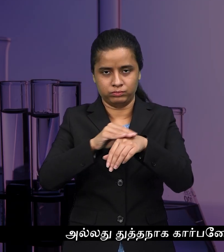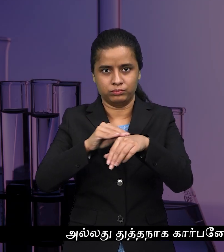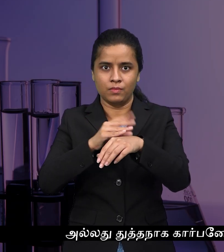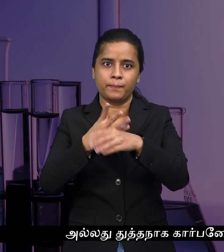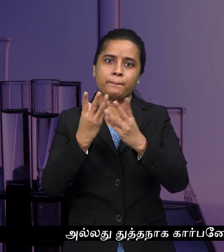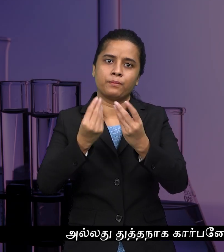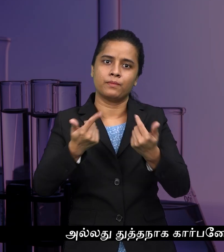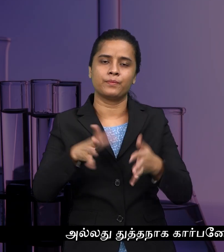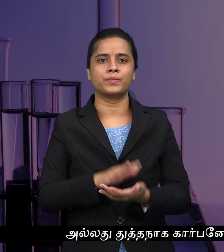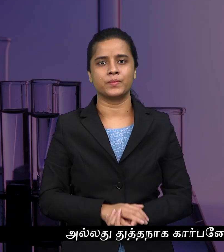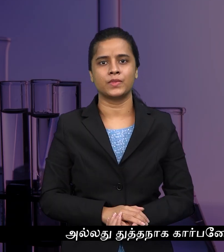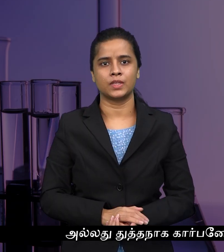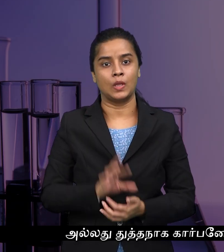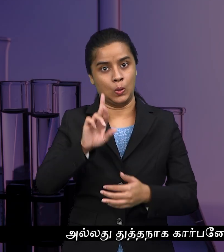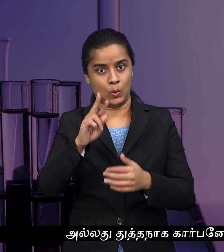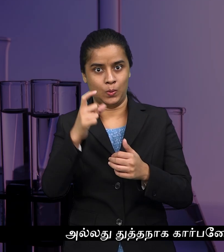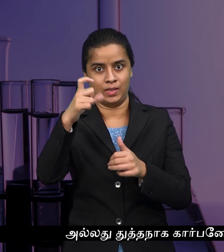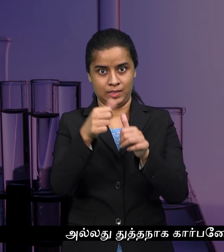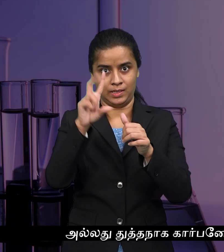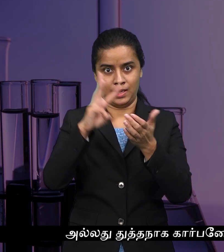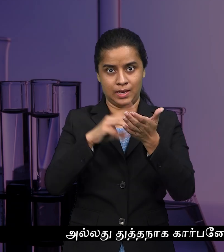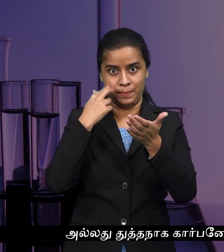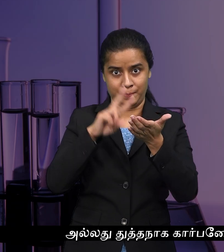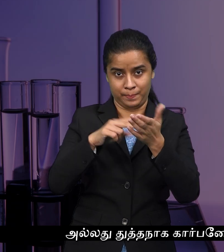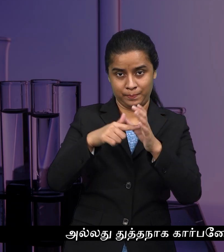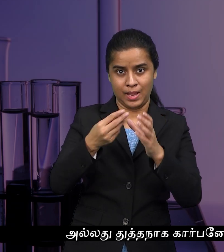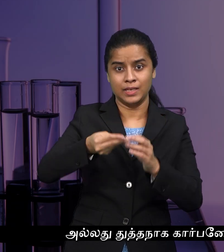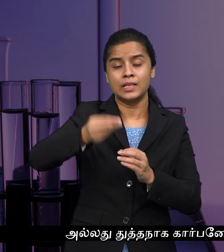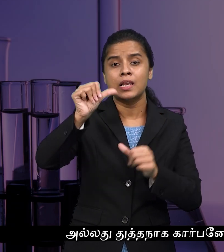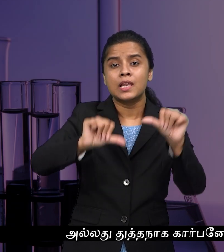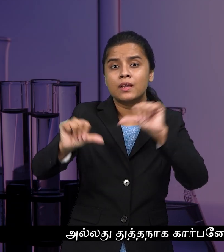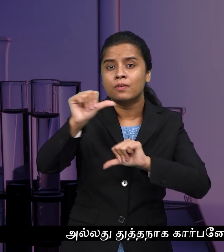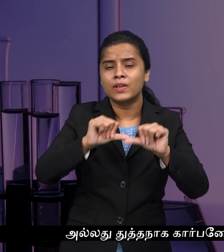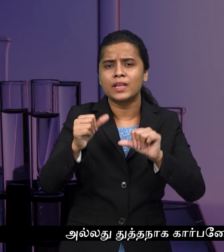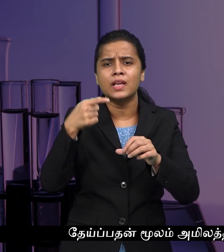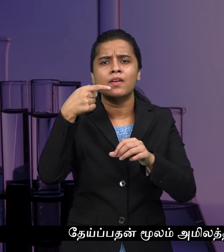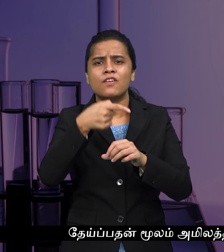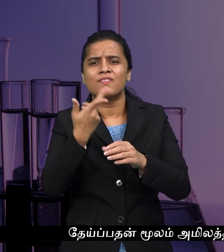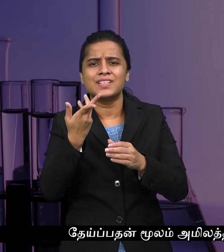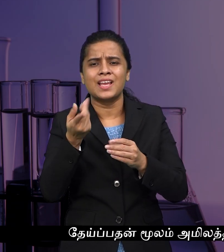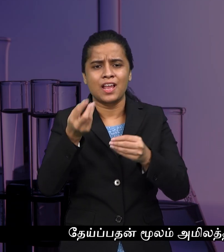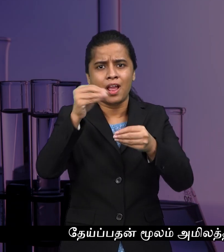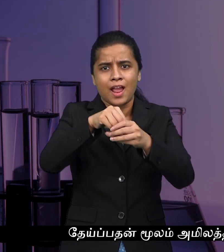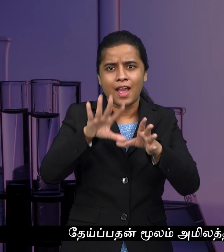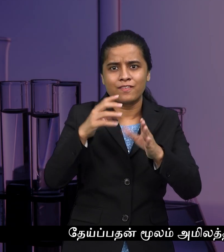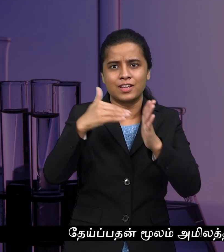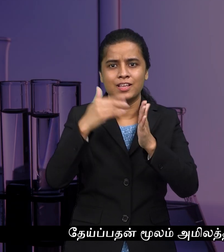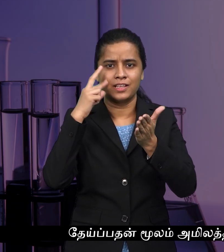அல்லது துத்தநாகம் கார்பனேட்டை கொண்ட கேலமைன் கரைசலில் தேய்ப்பதின் மூலம்